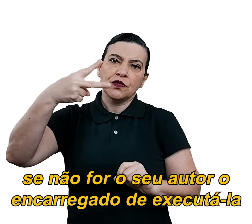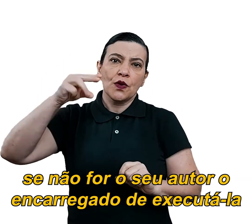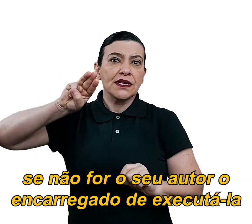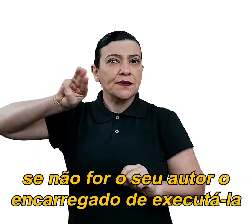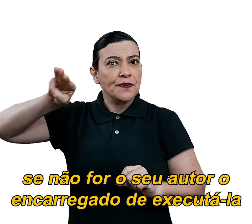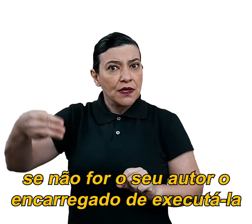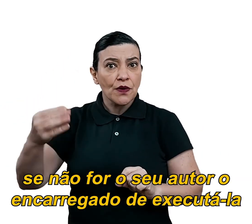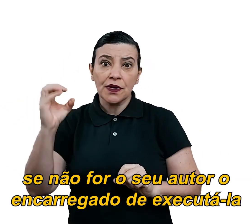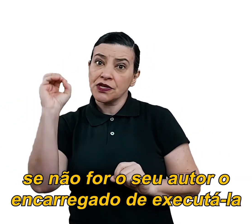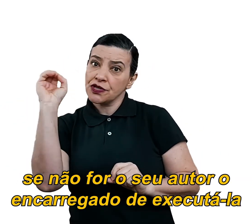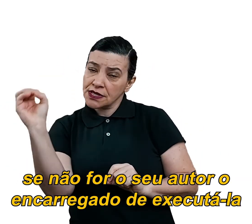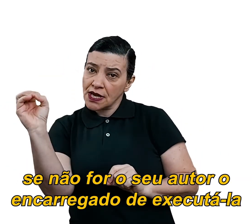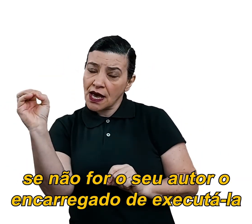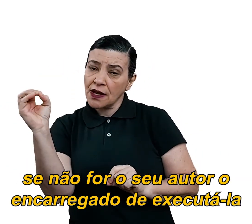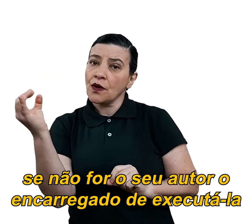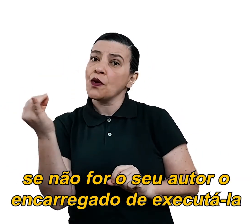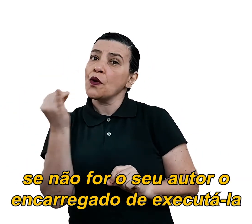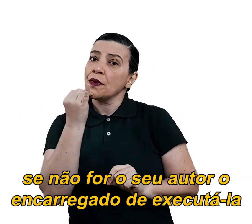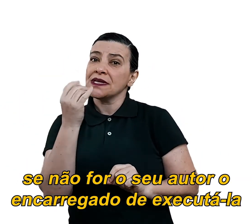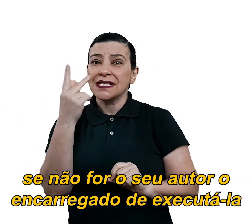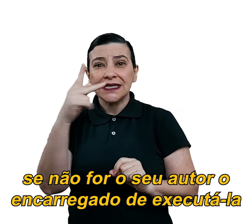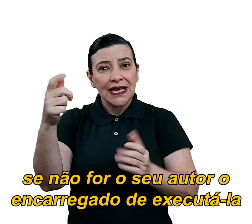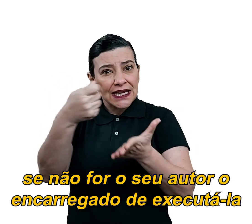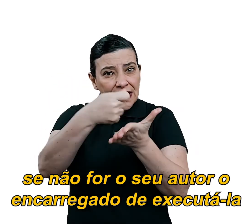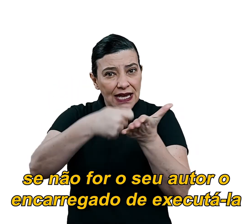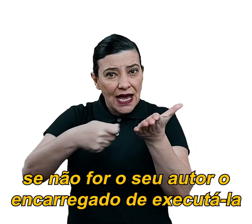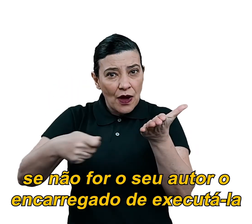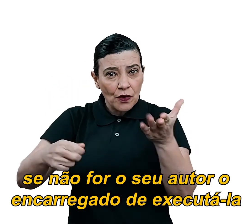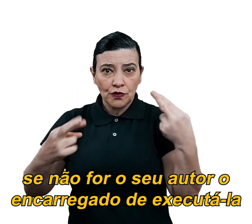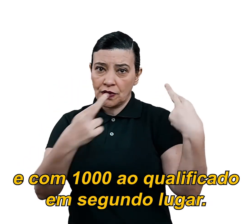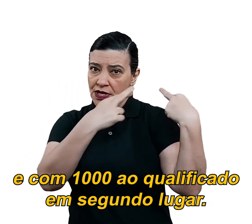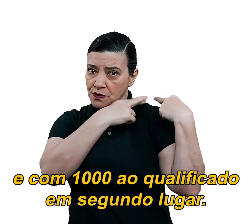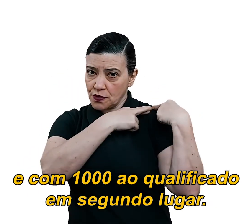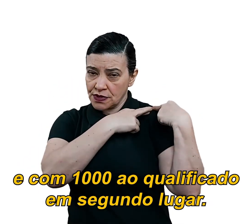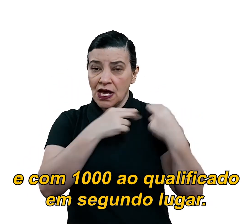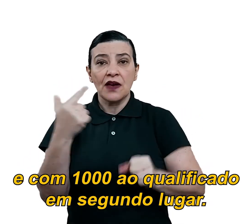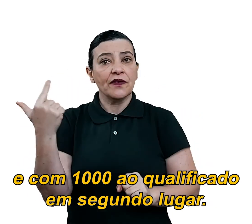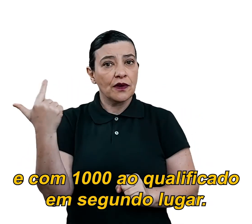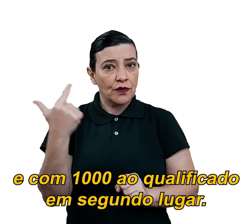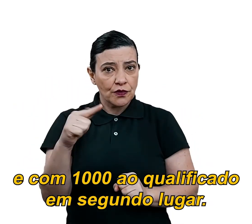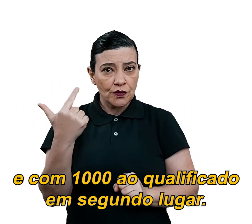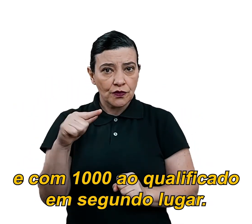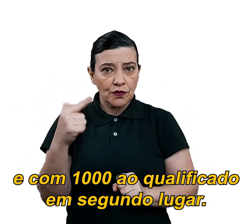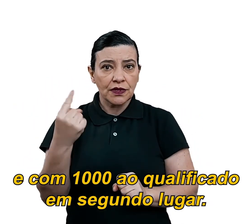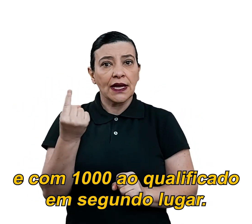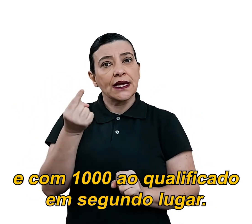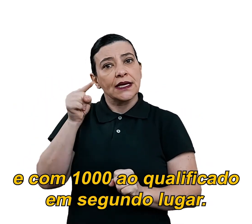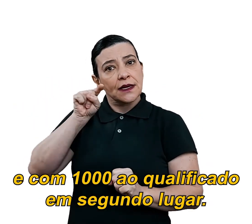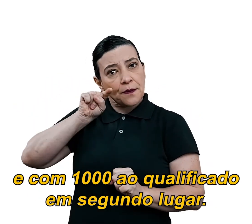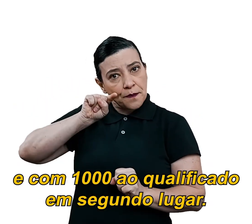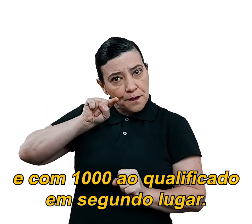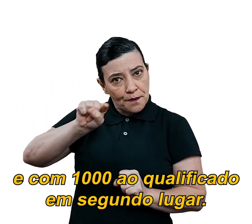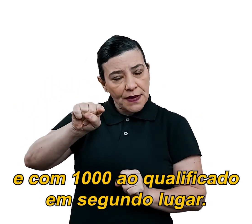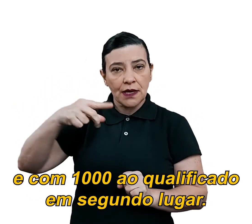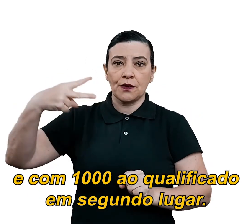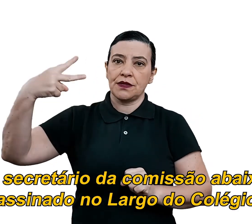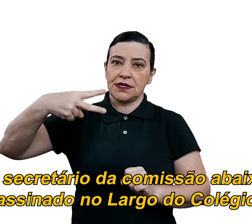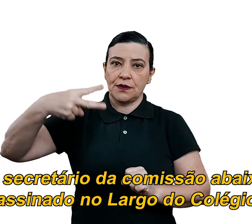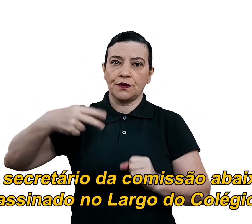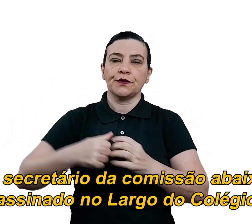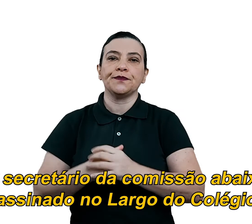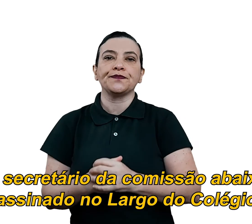zeros, se não for o seu autor encarregado de executá-la, e com 1.000 ao qualificado em segundo